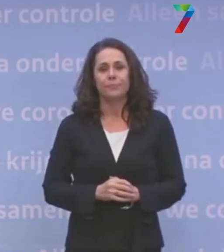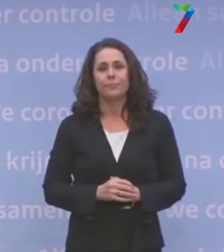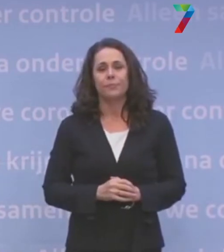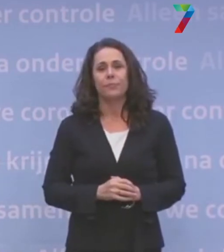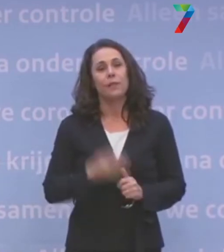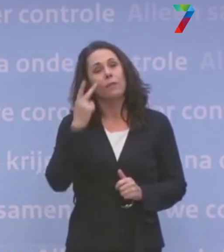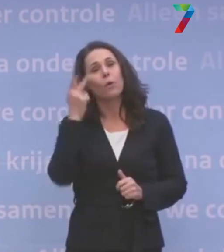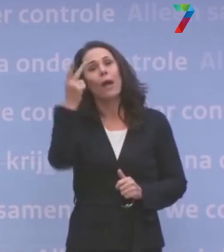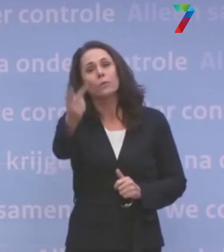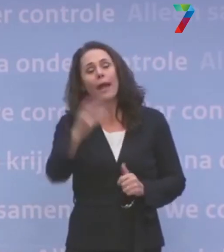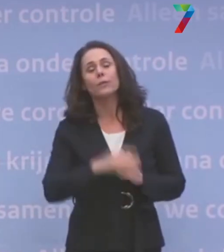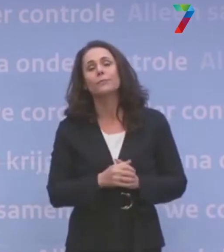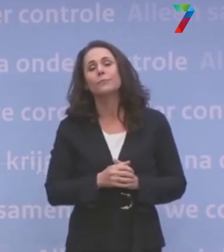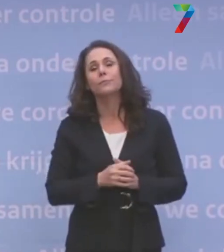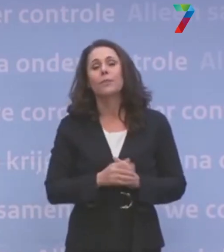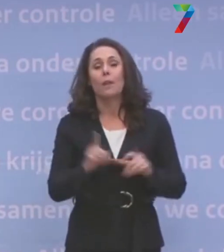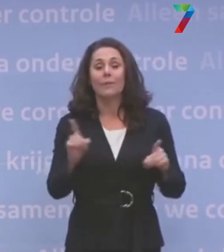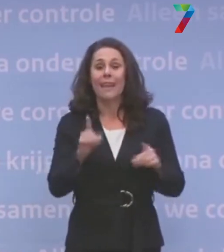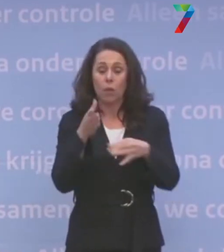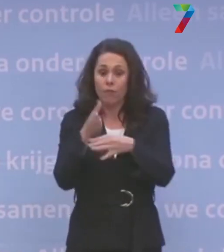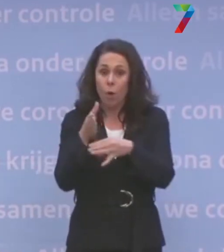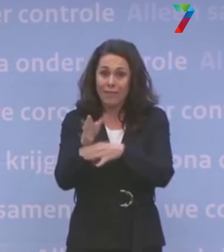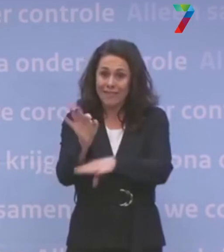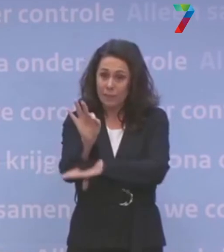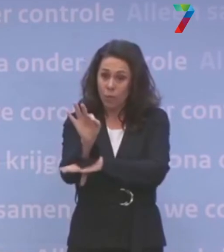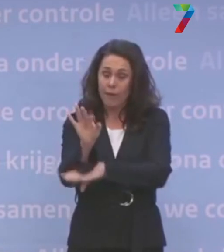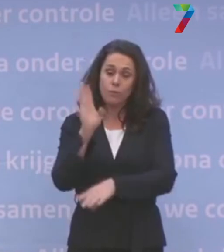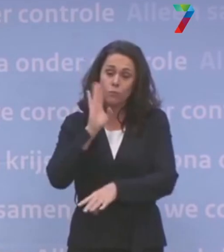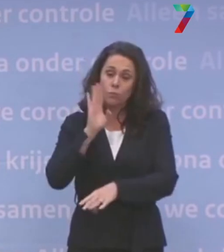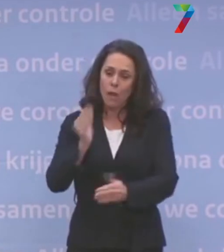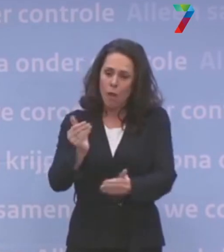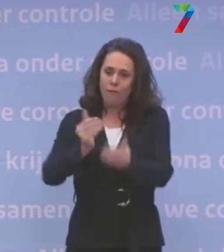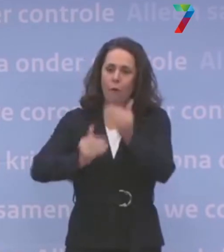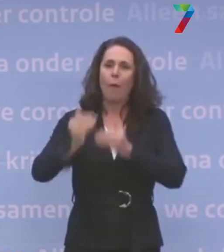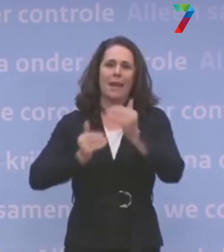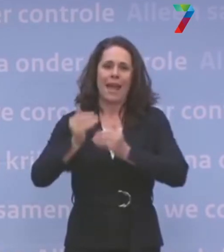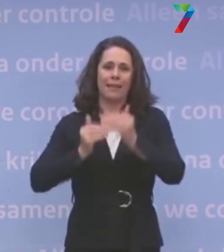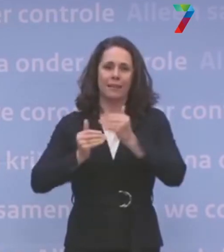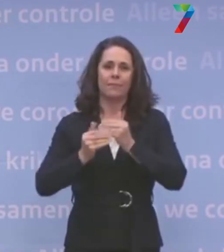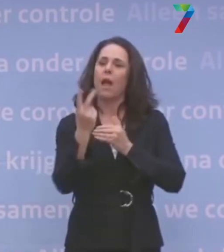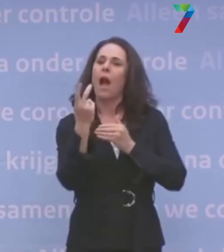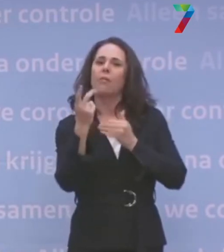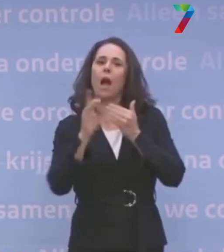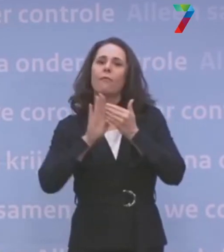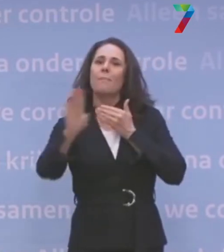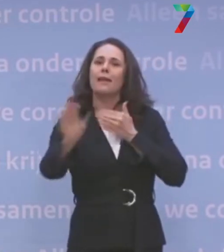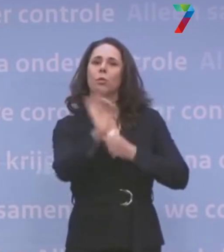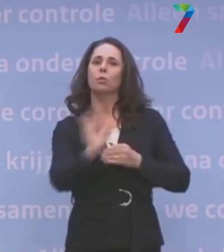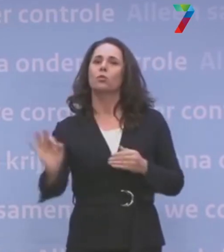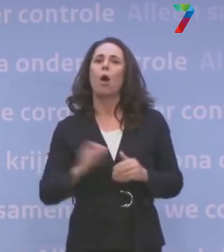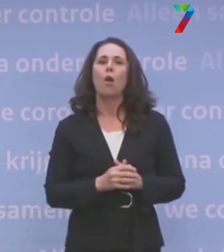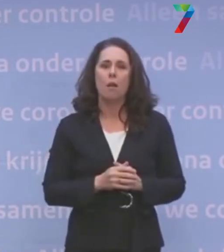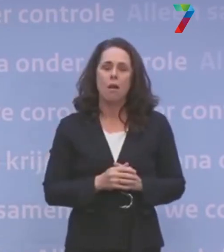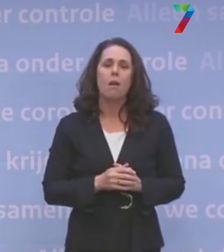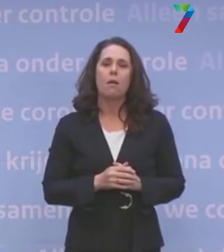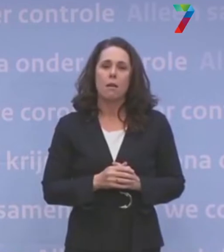Vooruitkijkend vragen wij het voortgezet onderwijs zich voor te bereiden op een anderhalve meter school. En